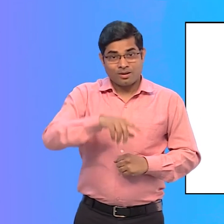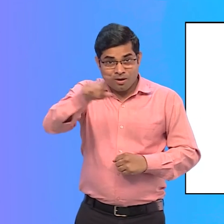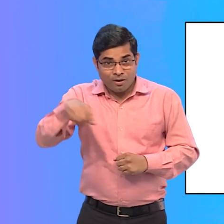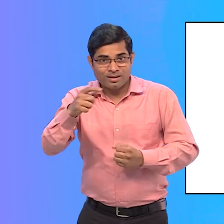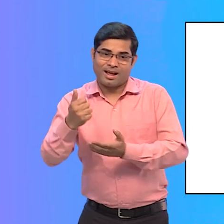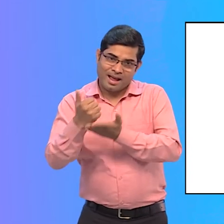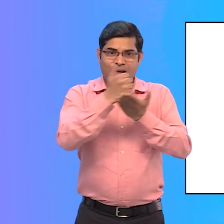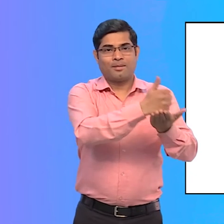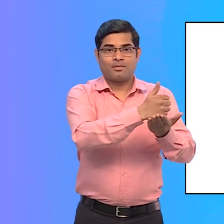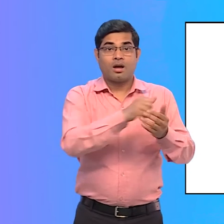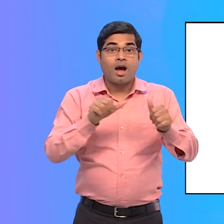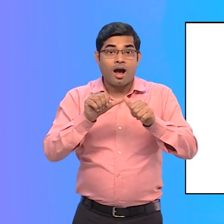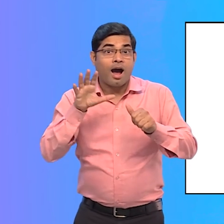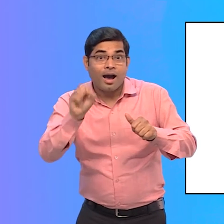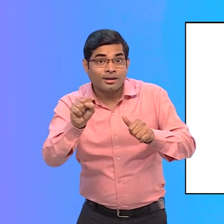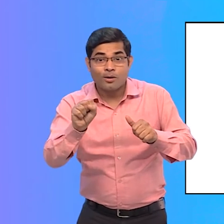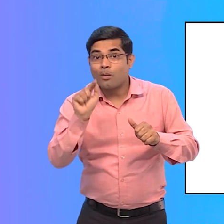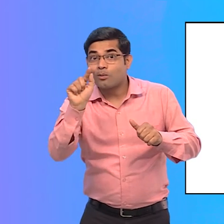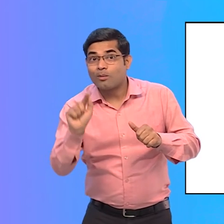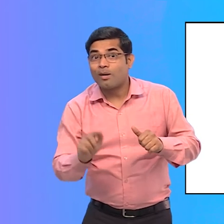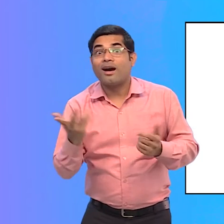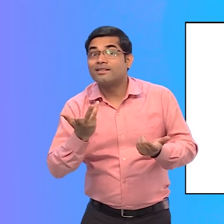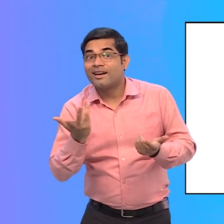है उसी सभागार की ओर जाने में मदद करें ई